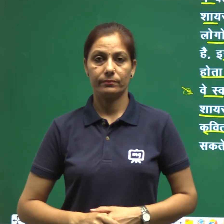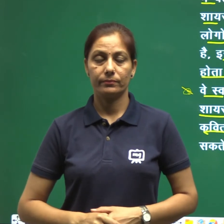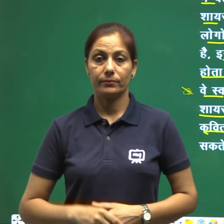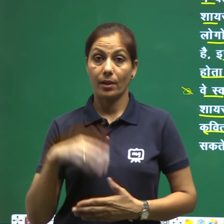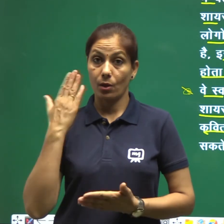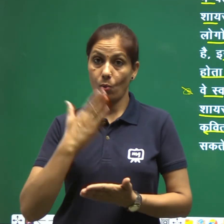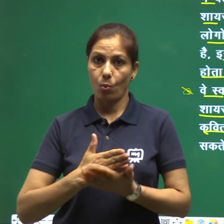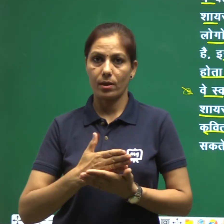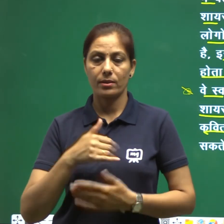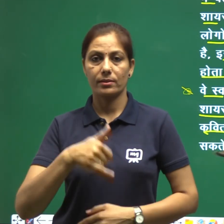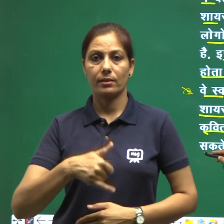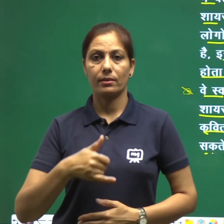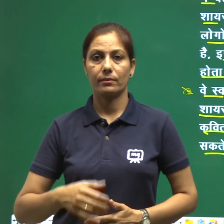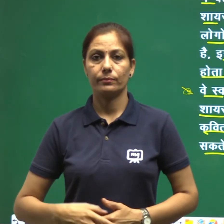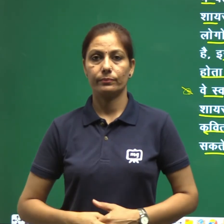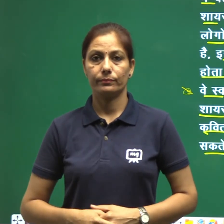प्रतिबंध लगा सकते हैं।